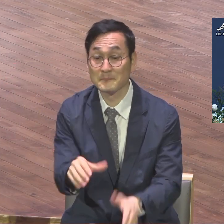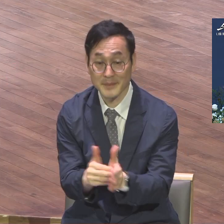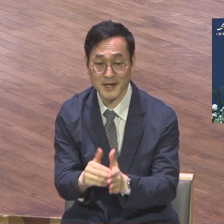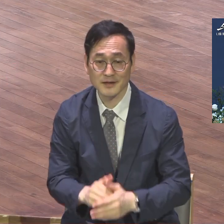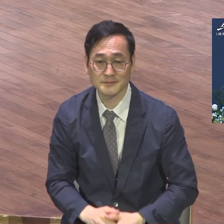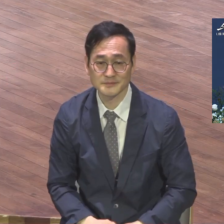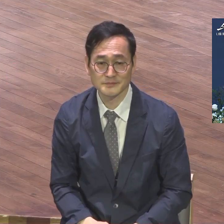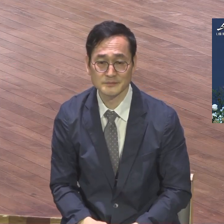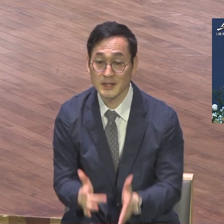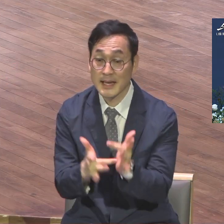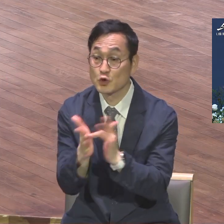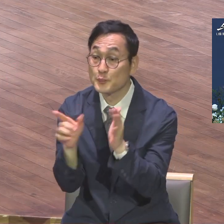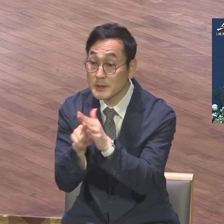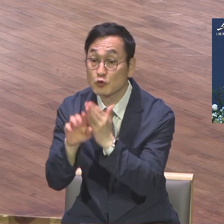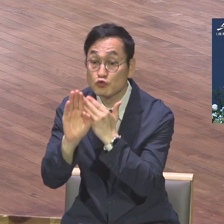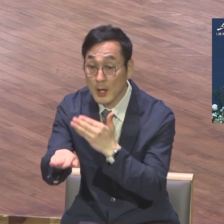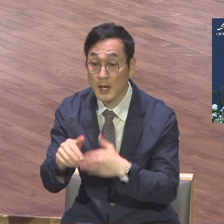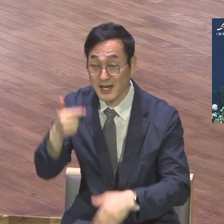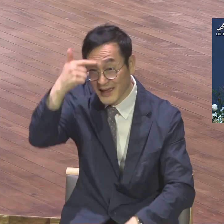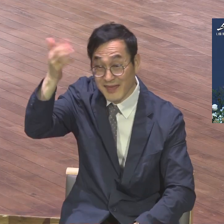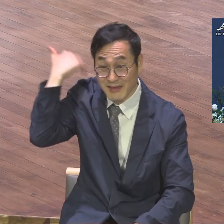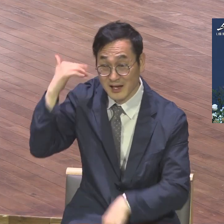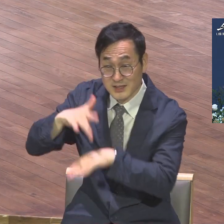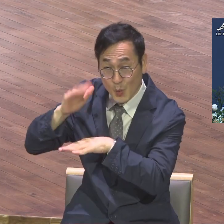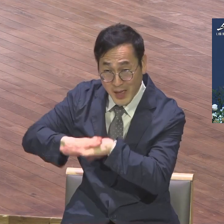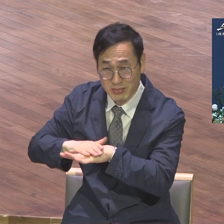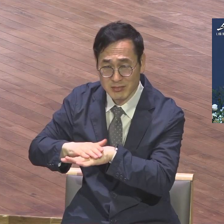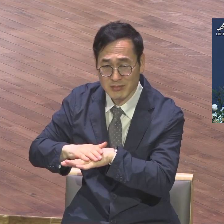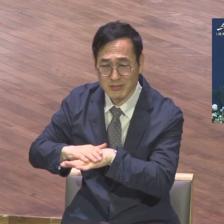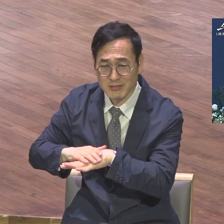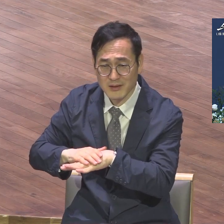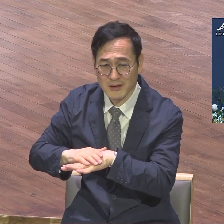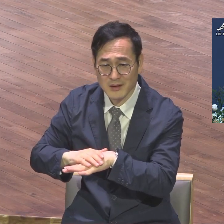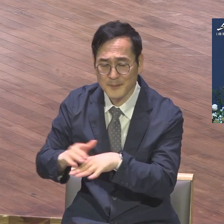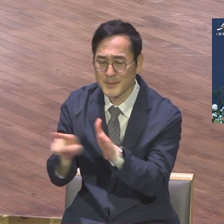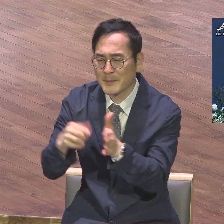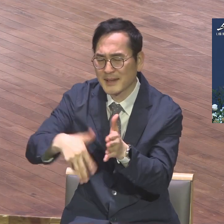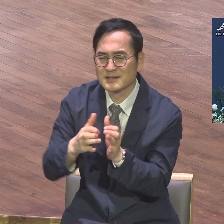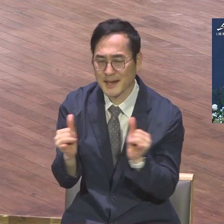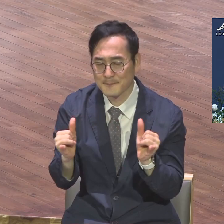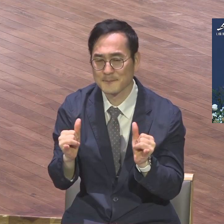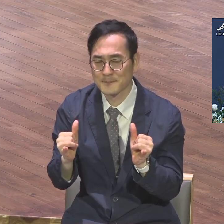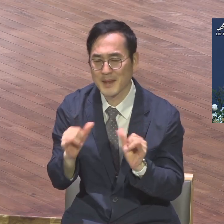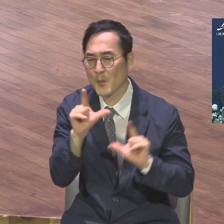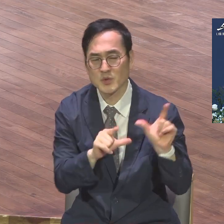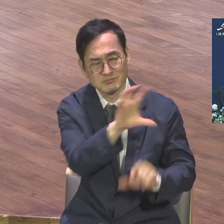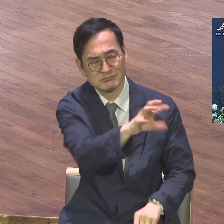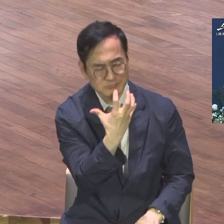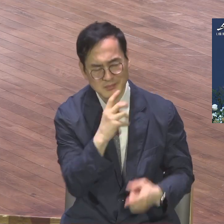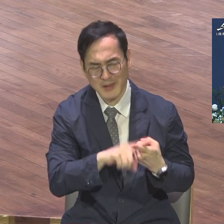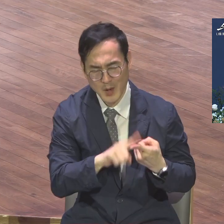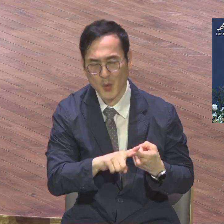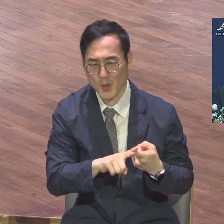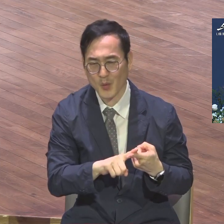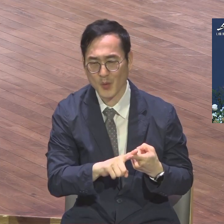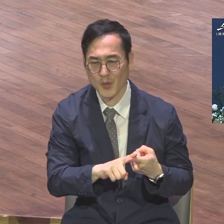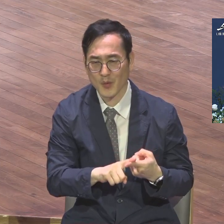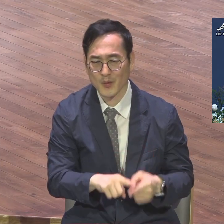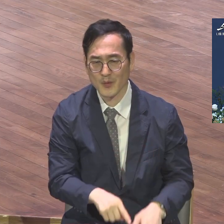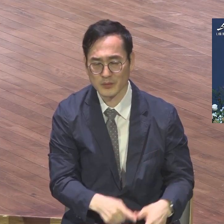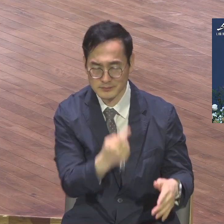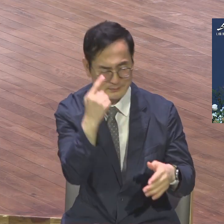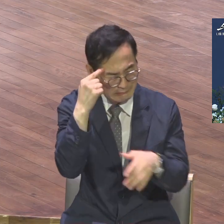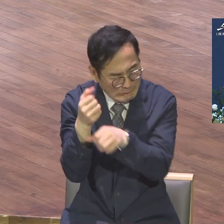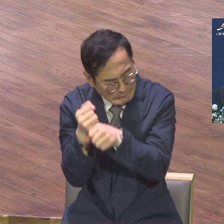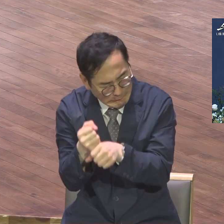난 이후에 옛사람 그 불신자 때 가졌던 그 습관 그 상처 그 모든 선입견 편견